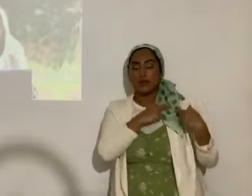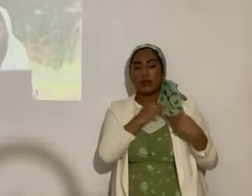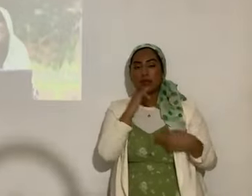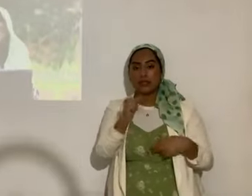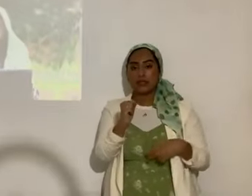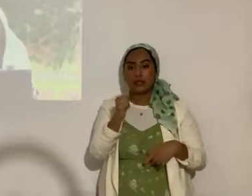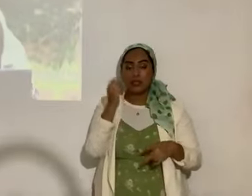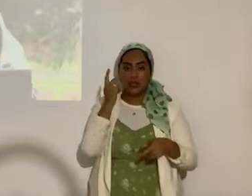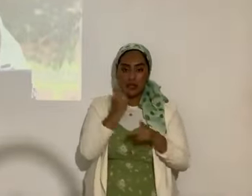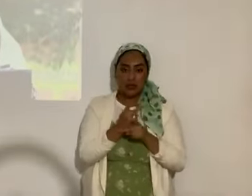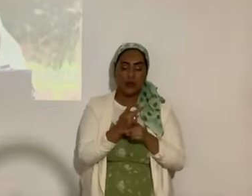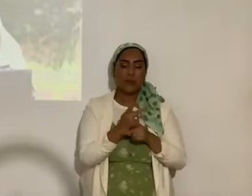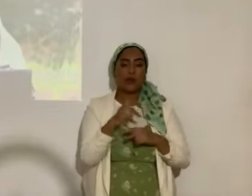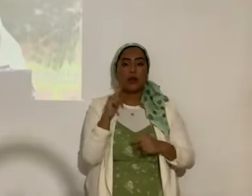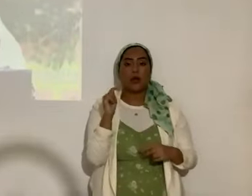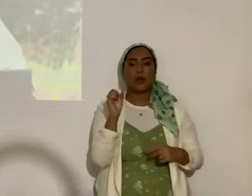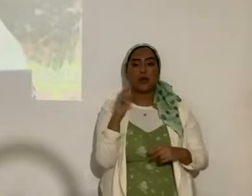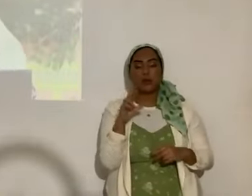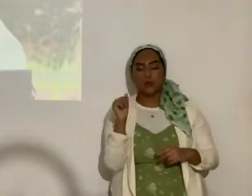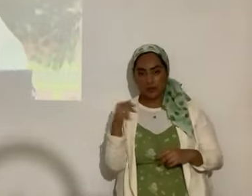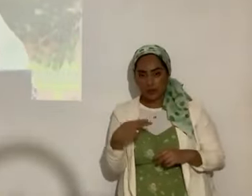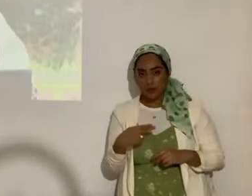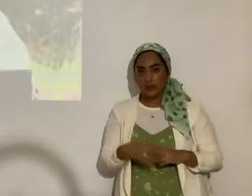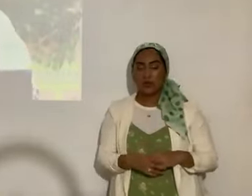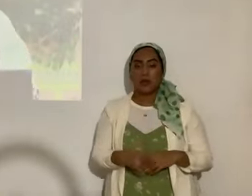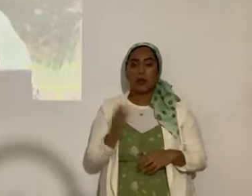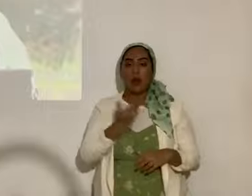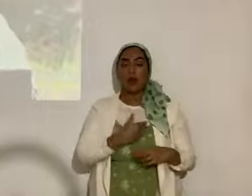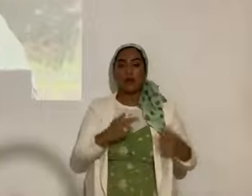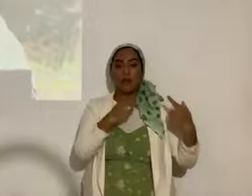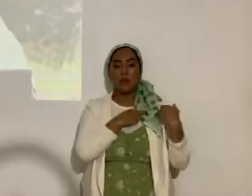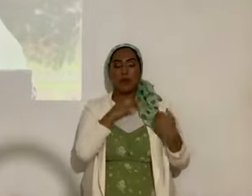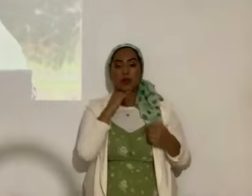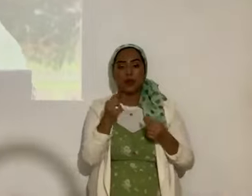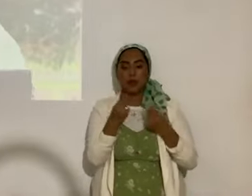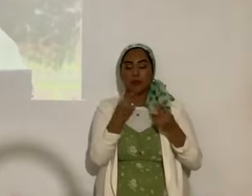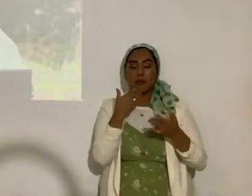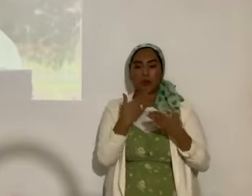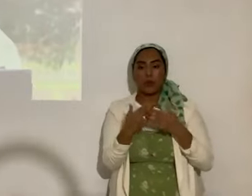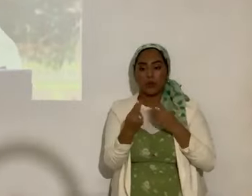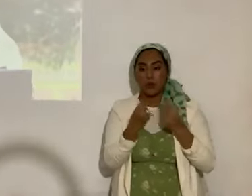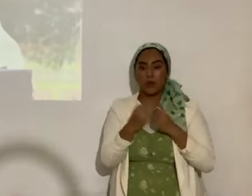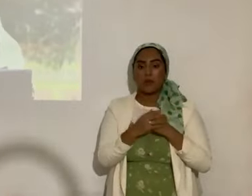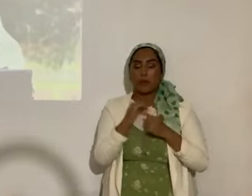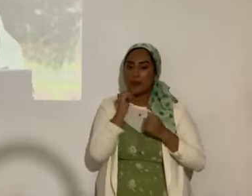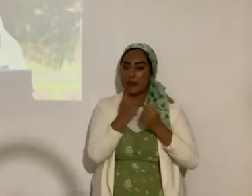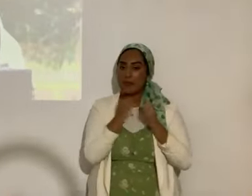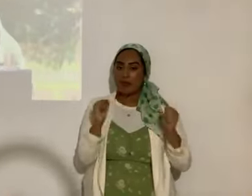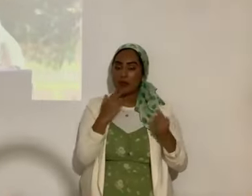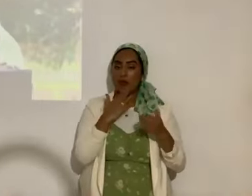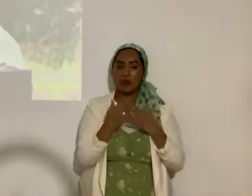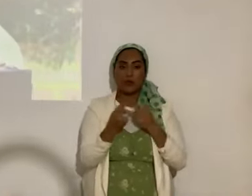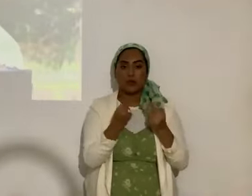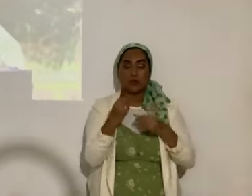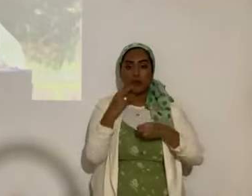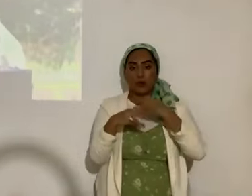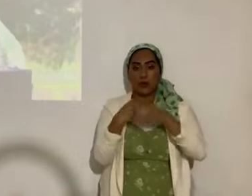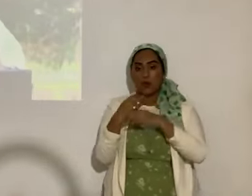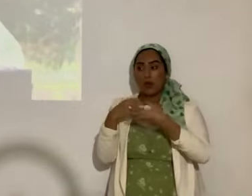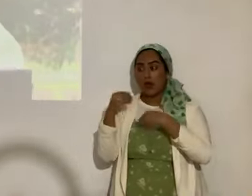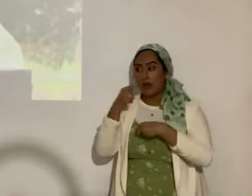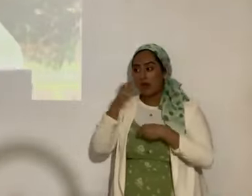guardar la torá Sí nuestra obligación es hacer buenas obras pero no nos salvamos por buenas obras el mundo